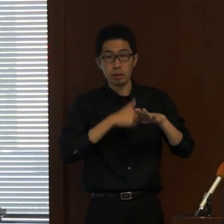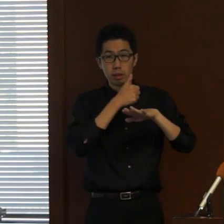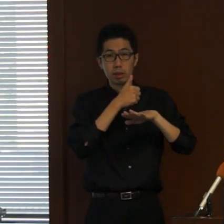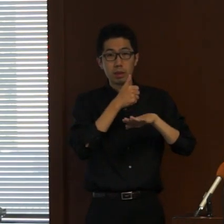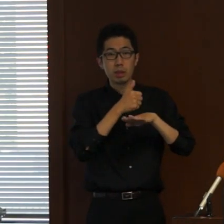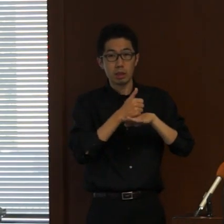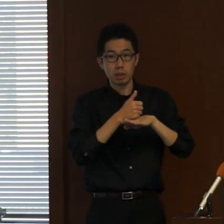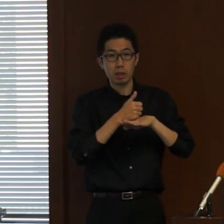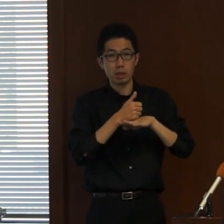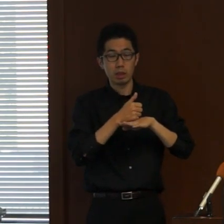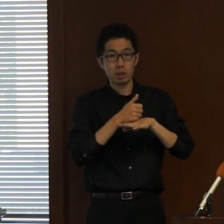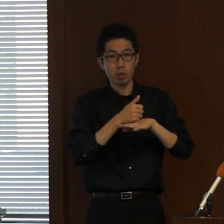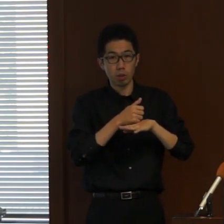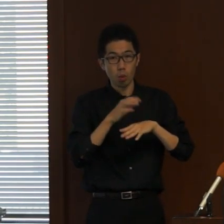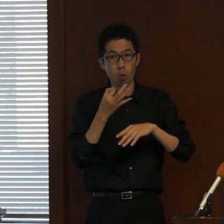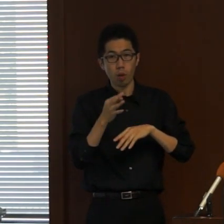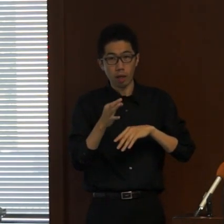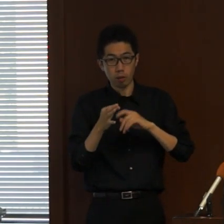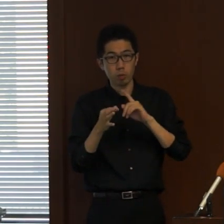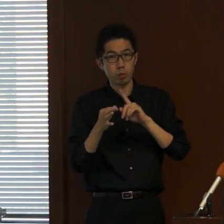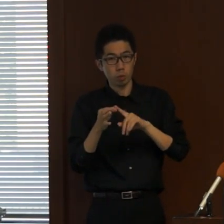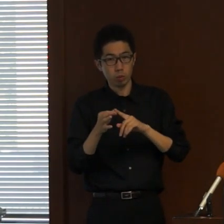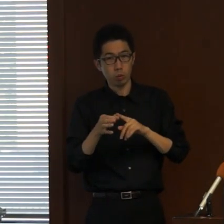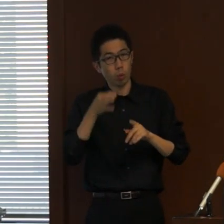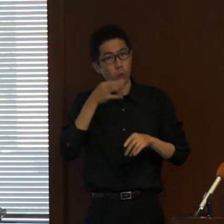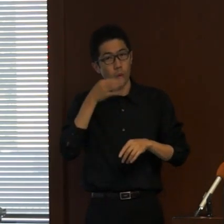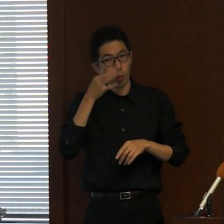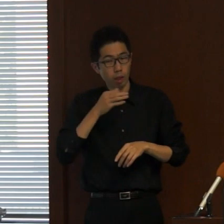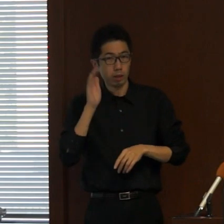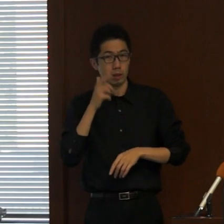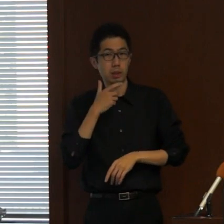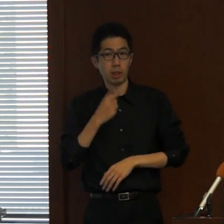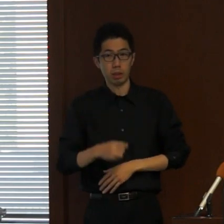額というのはどうだという評価をされているんですか。